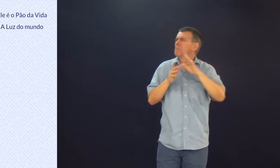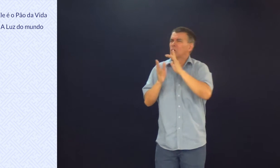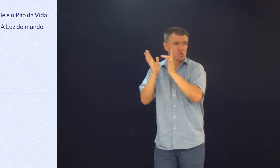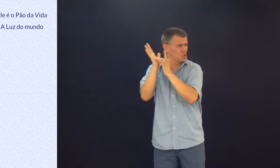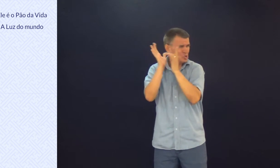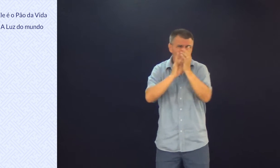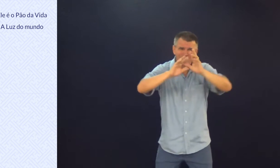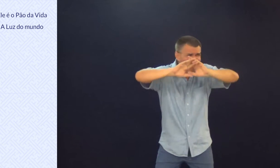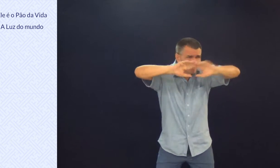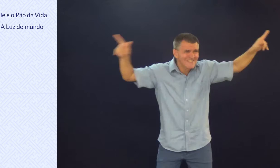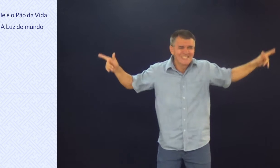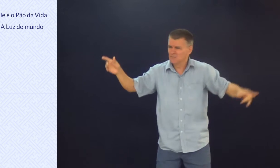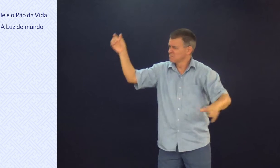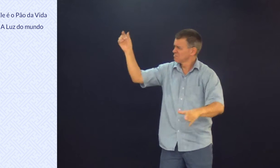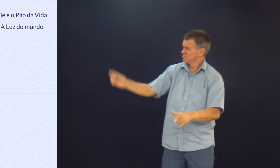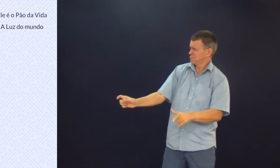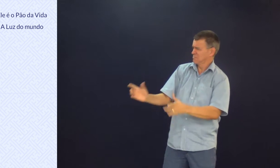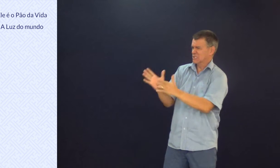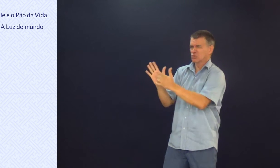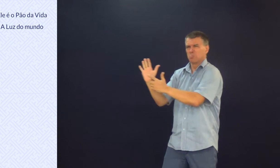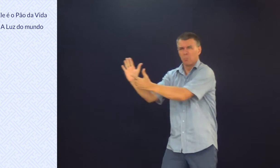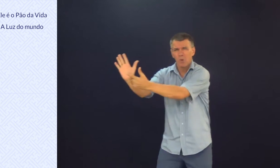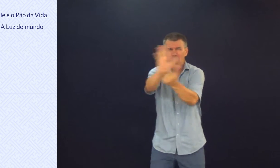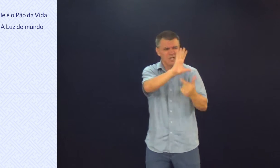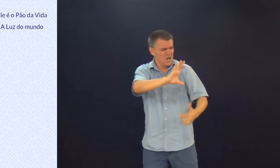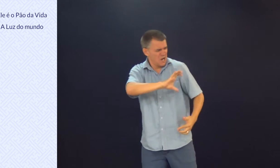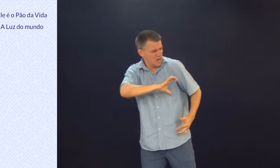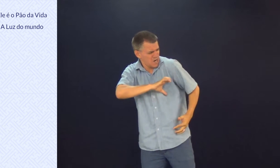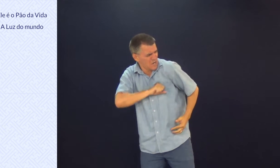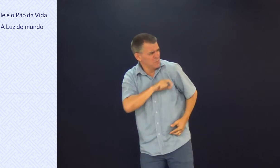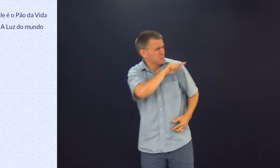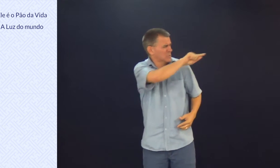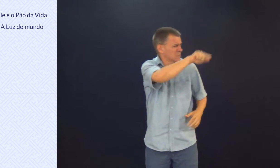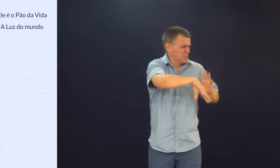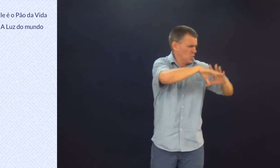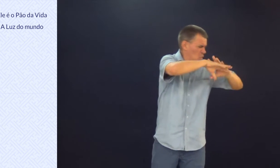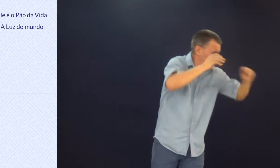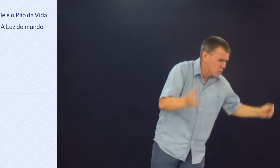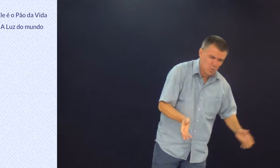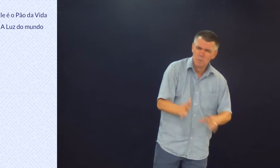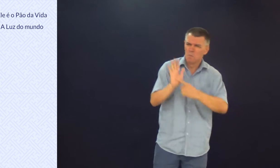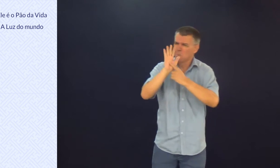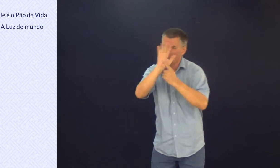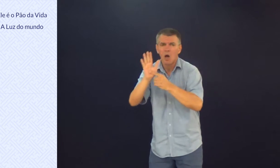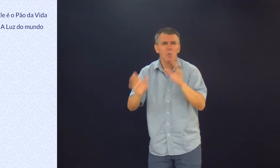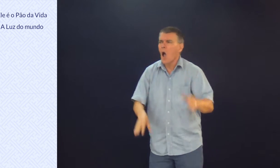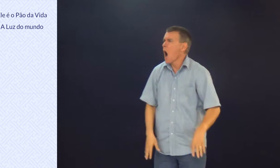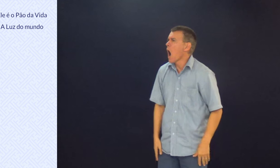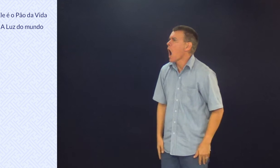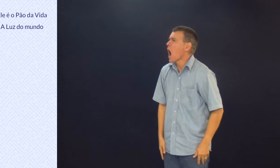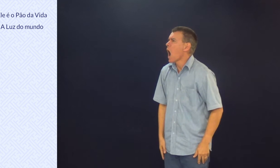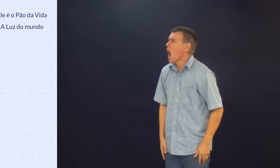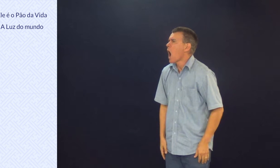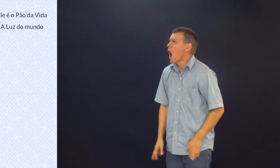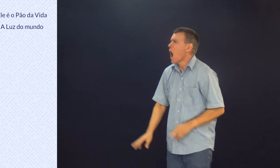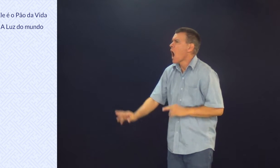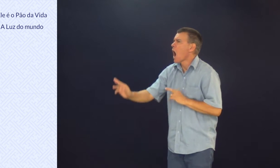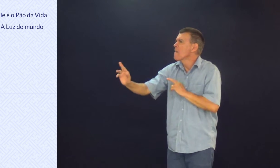apaga super diferente ele mostrou que a mala as pessoas ele curou as pessoas